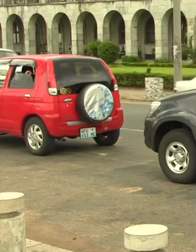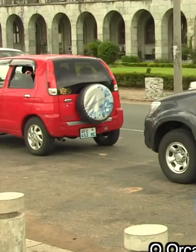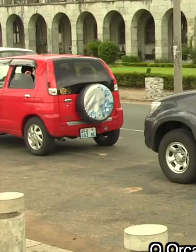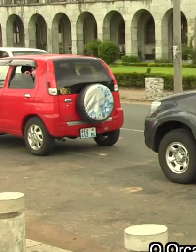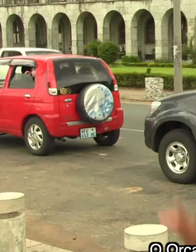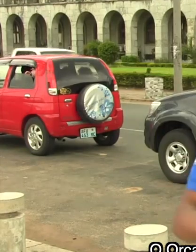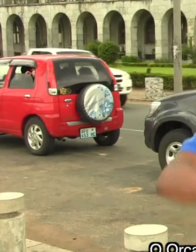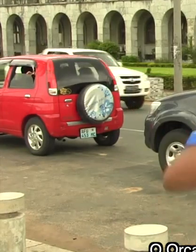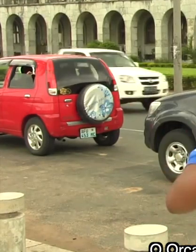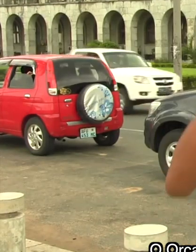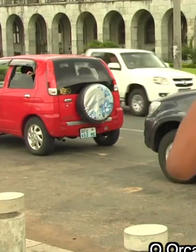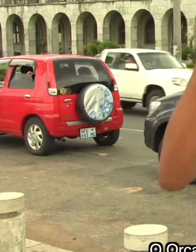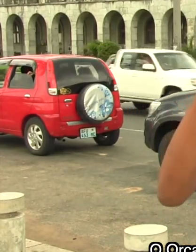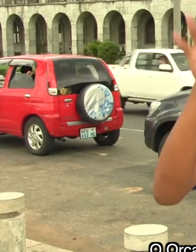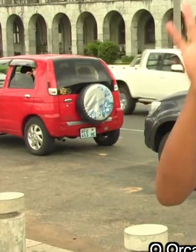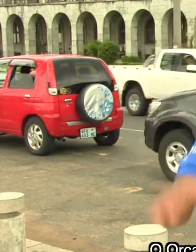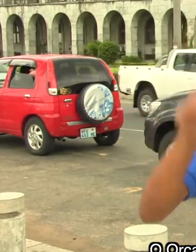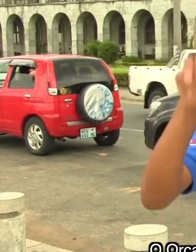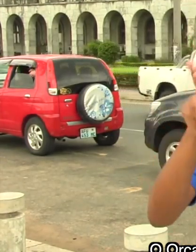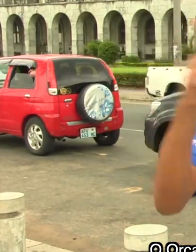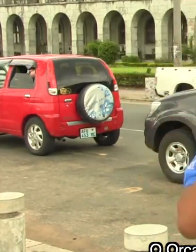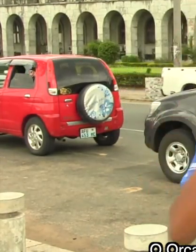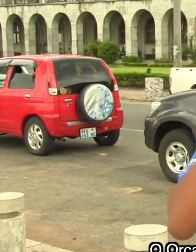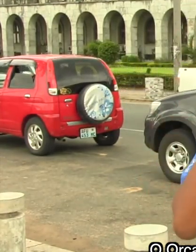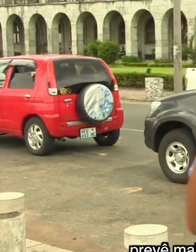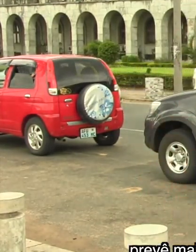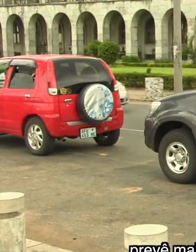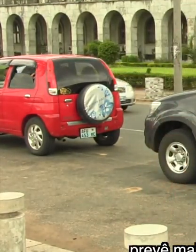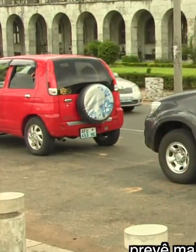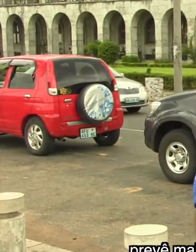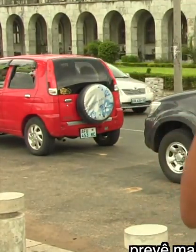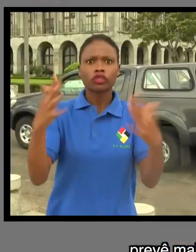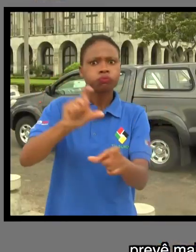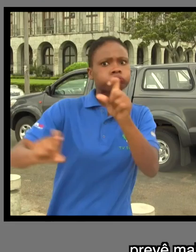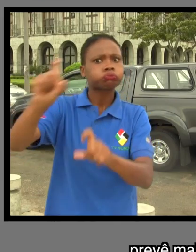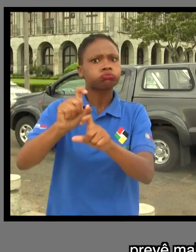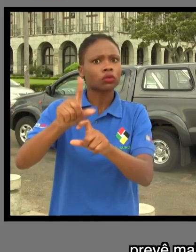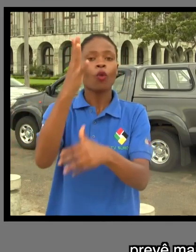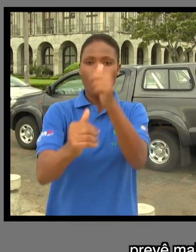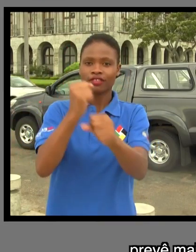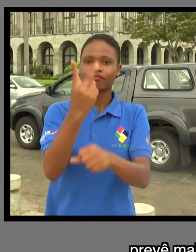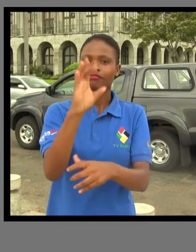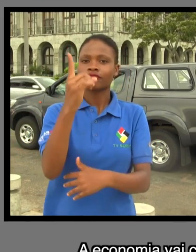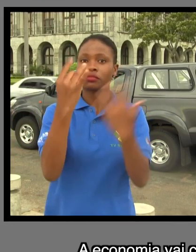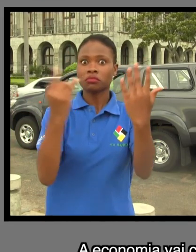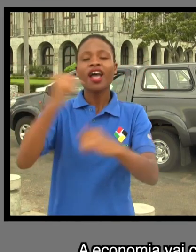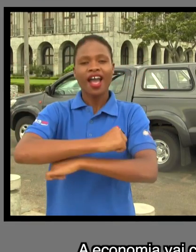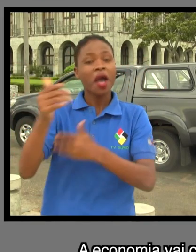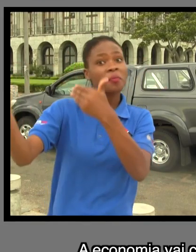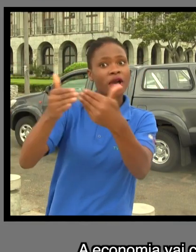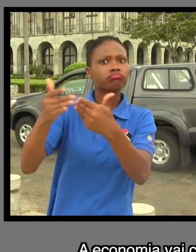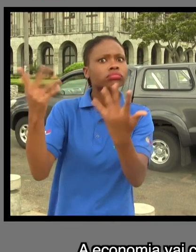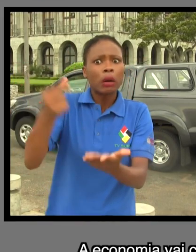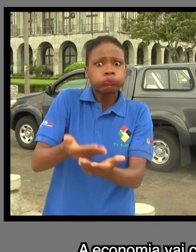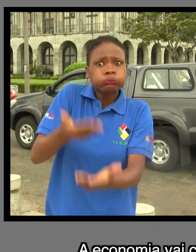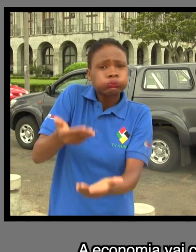O Orçamento Geral do Estado, recentemente aprovado pela Assembleia da República, prevê mais gastos do que ganhos no próximo ano. A economia vai